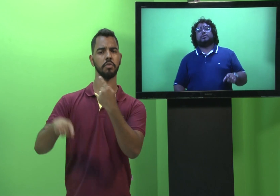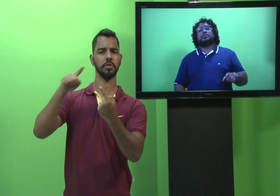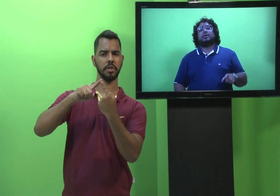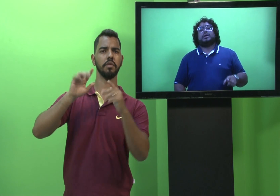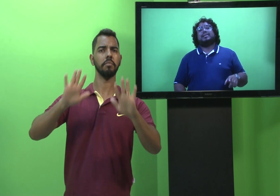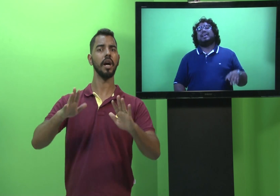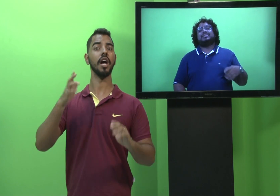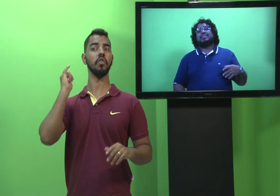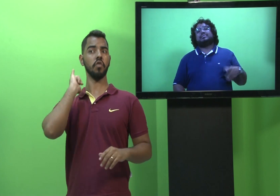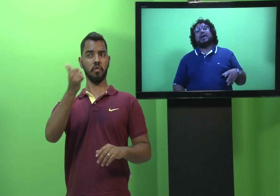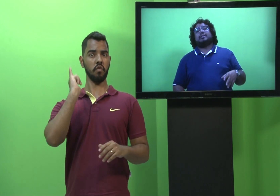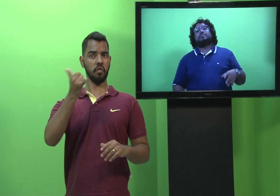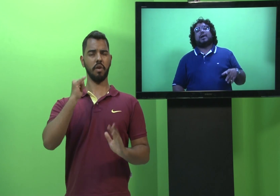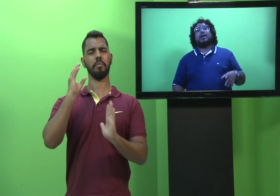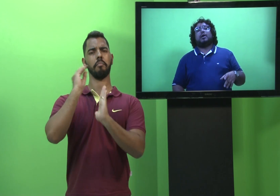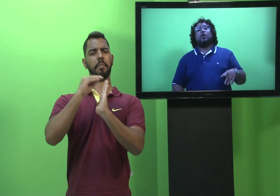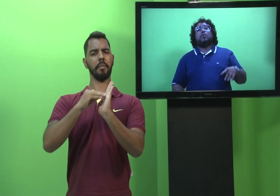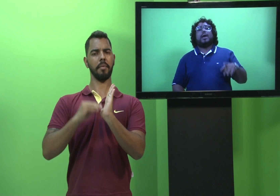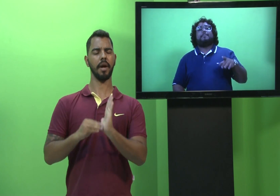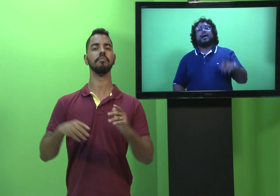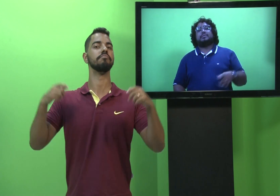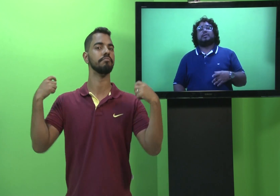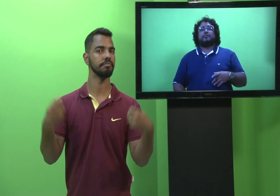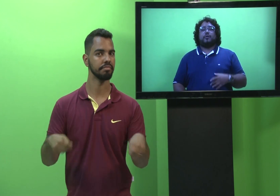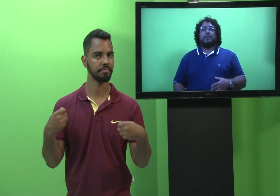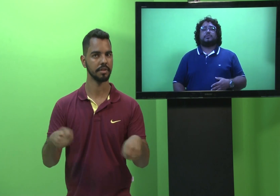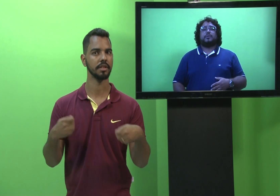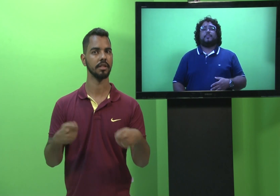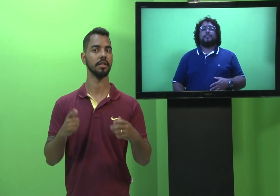informações necessárias para o repasse da informação.